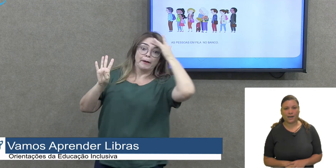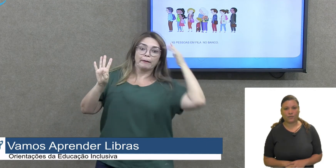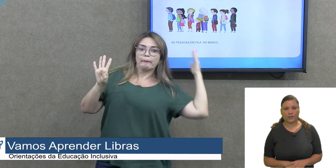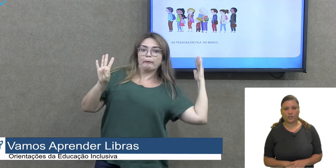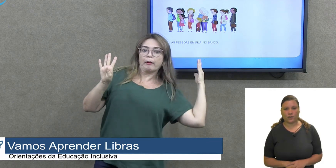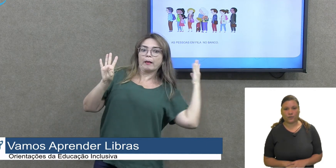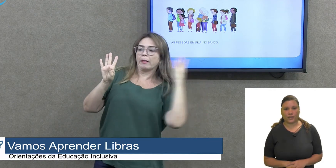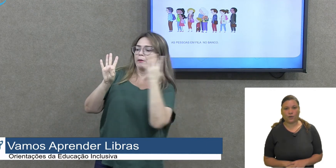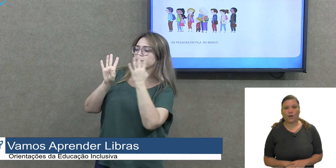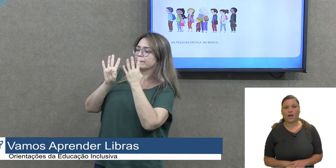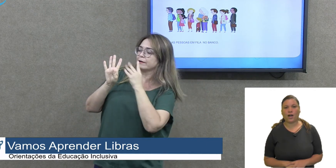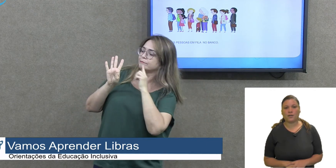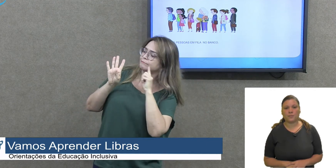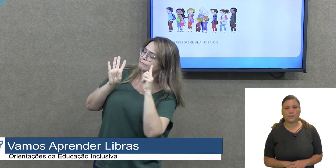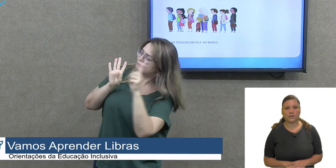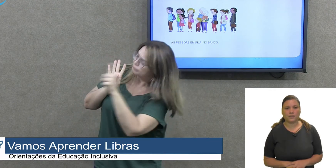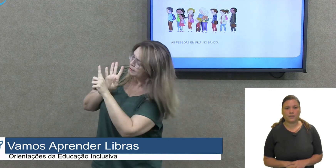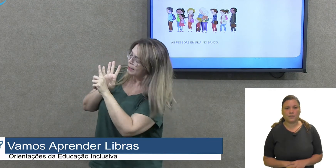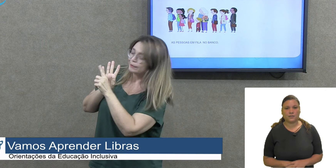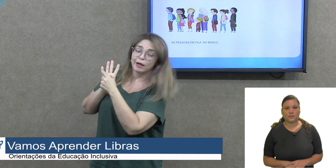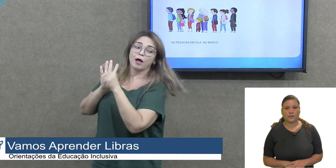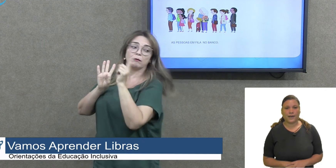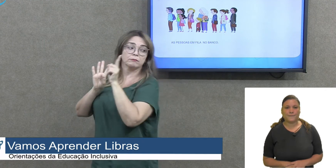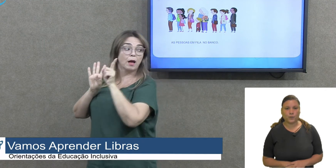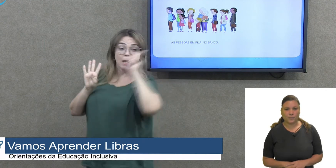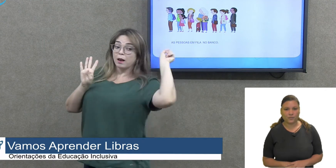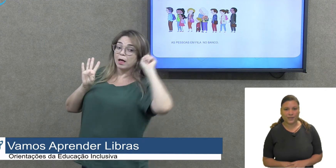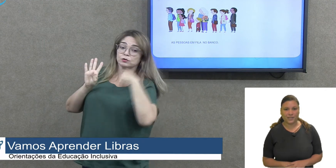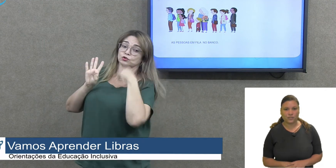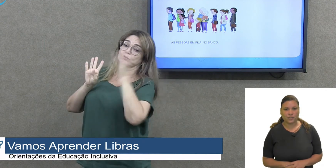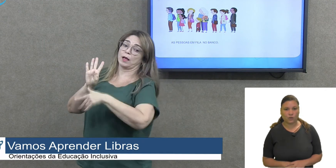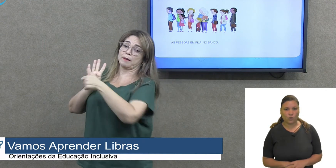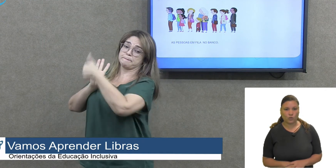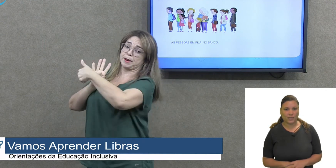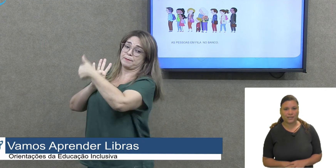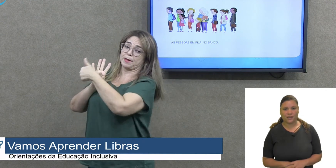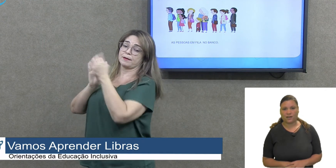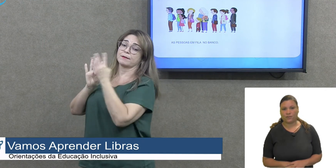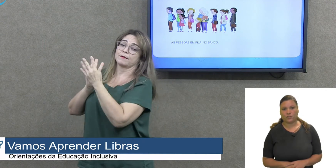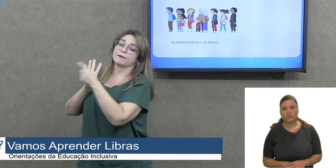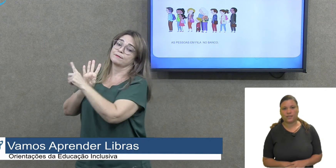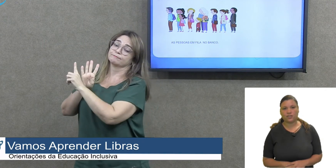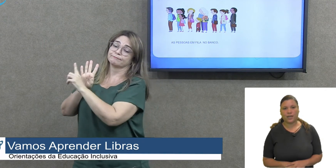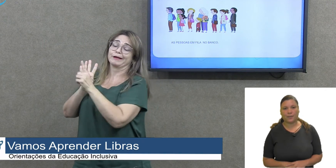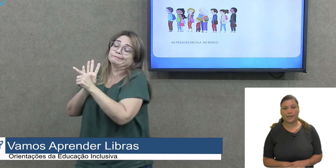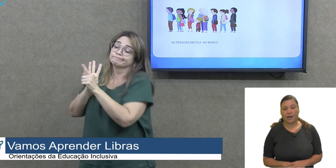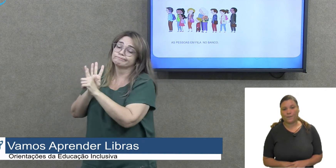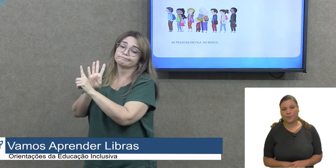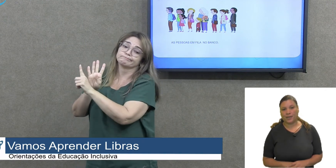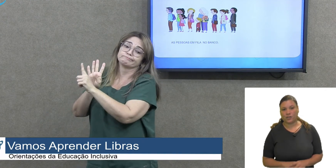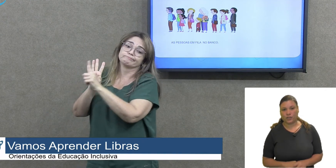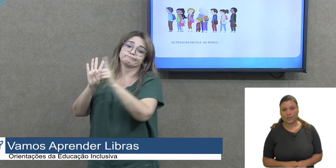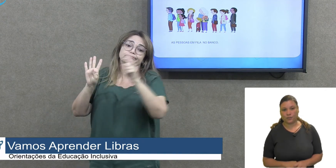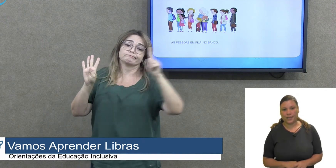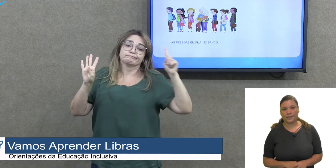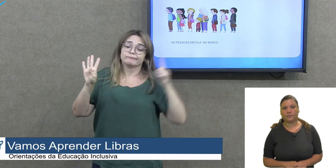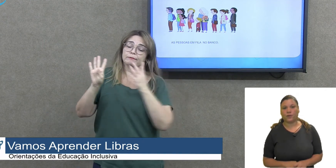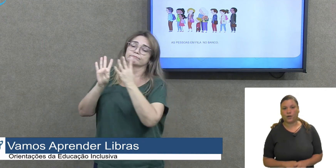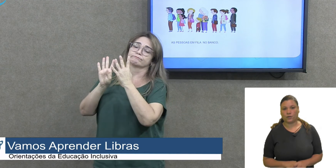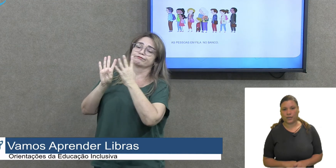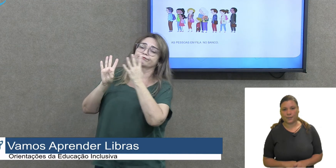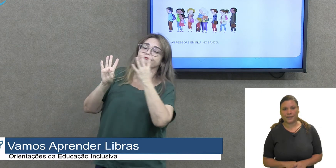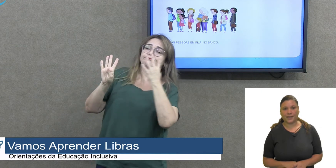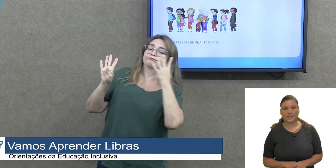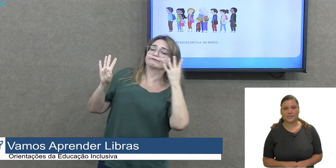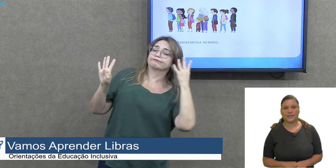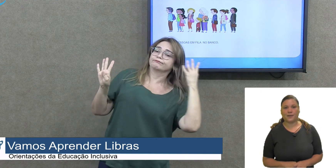pular lá na frente. Uma fila enorme. Aí pula para frente. É lógico que quem está lá na frente não vai deixar, porque ele é o primeiro, é direito dele.